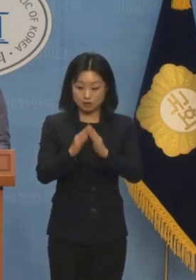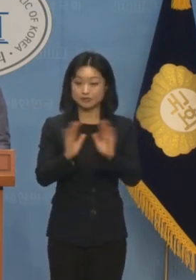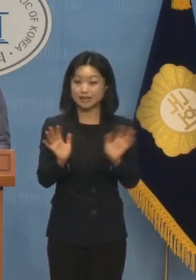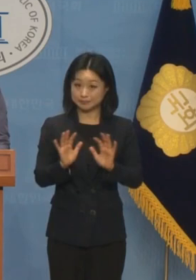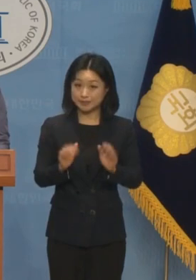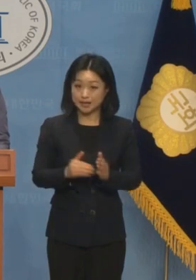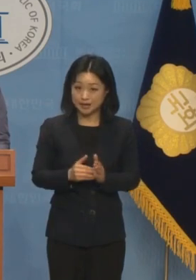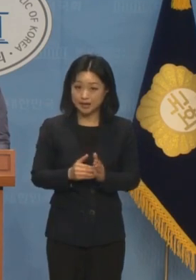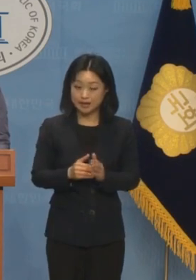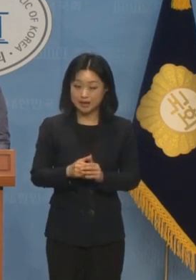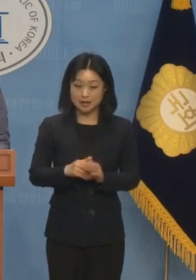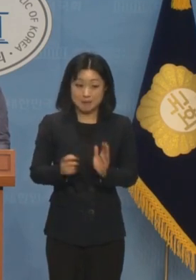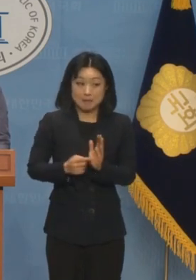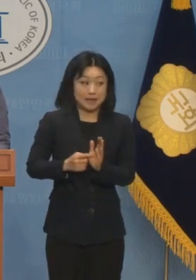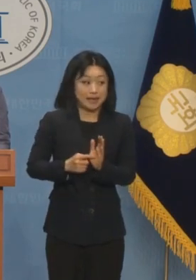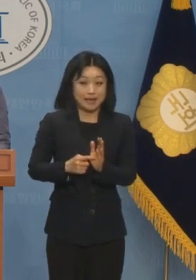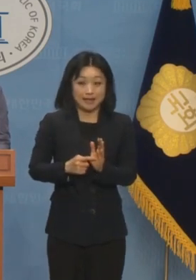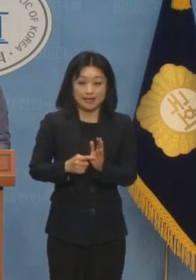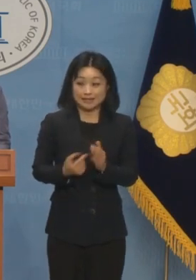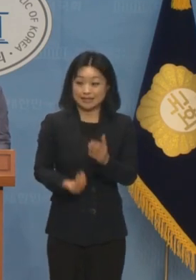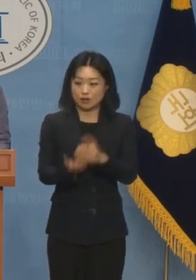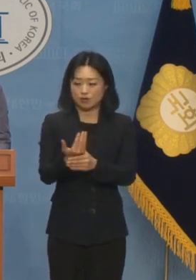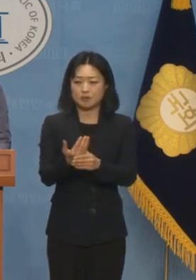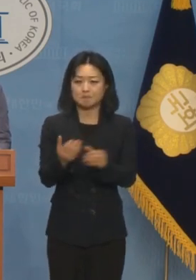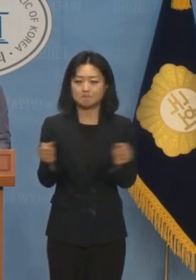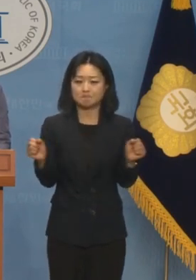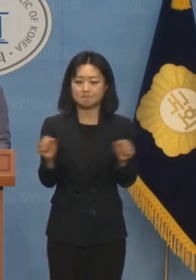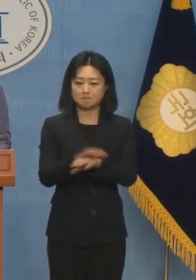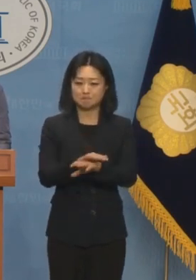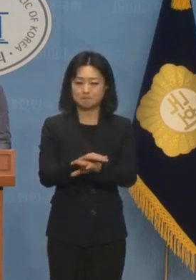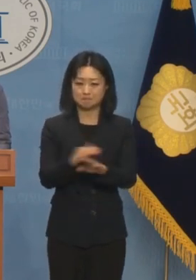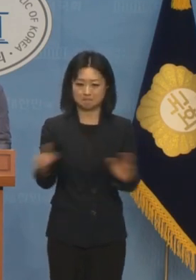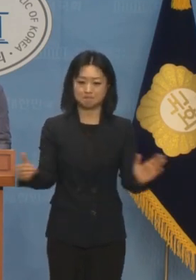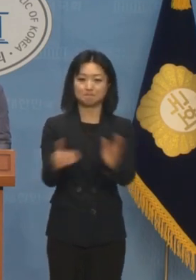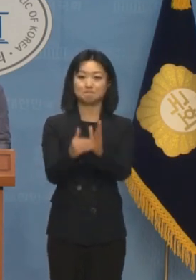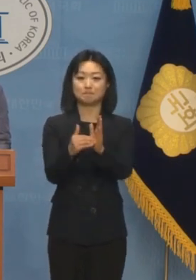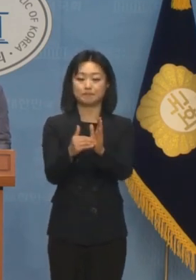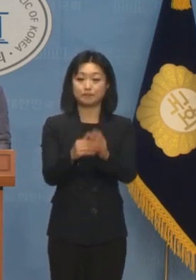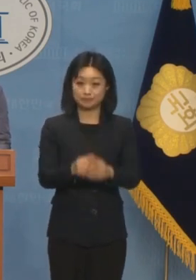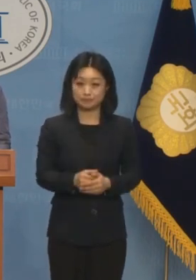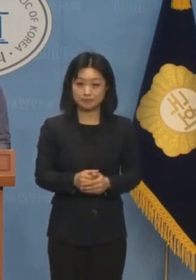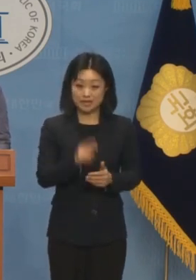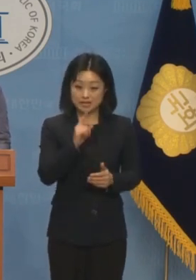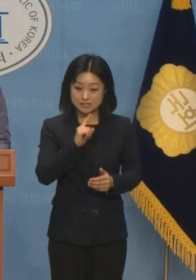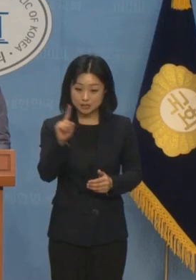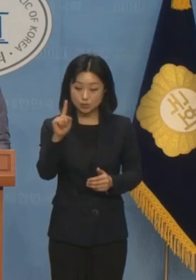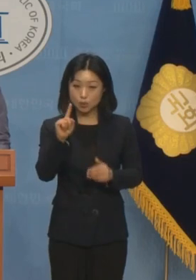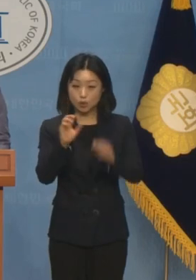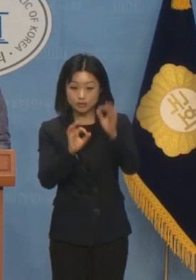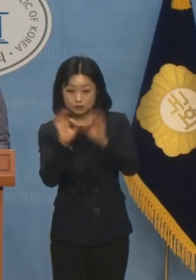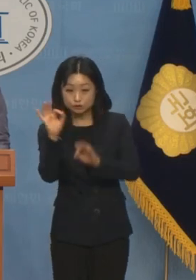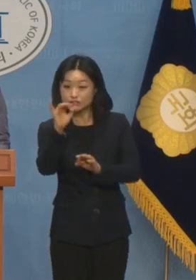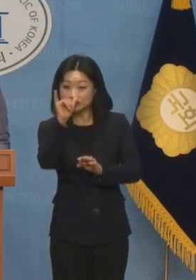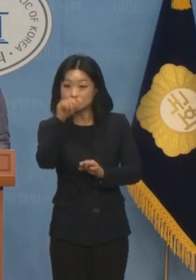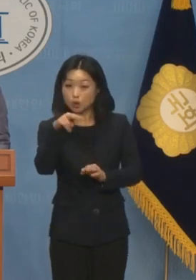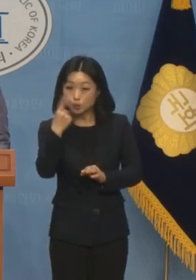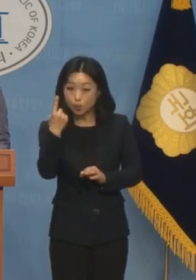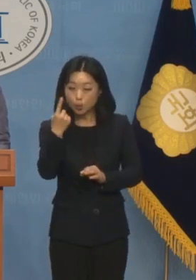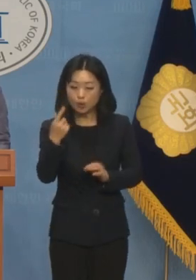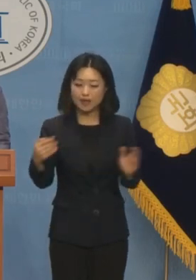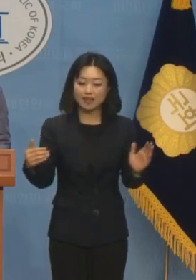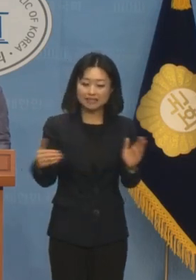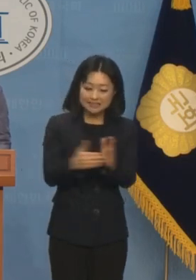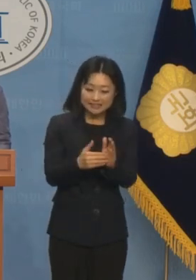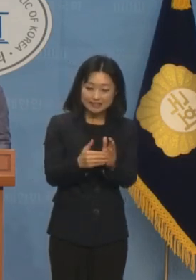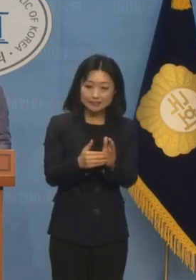채 서둘러 사건을 종결했습니다. 설사 오인 신고로 확인되더라도 종결 보고서를